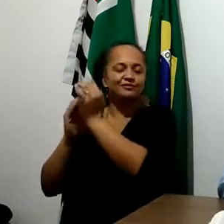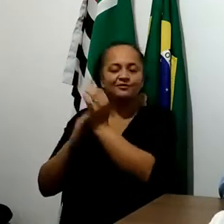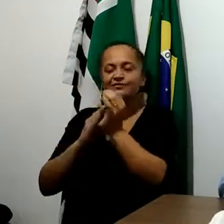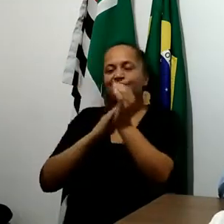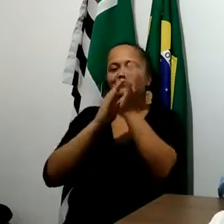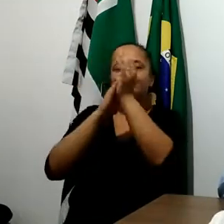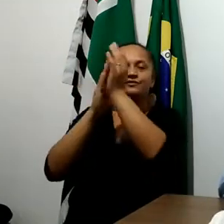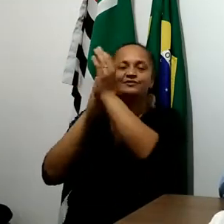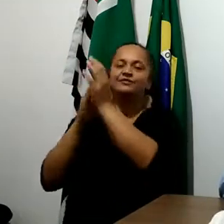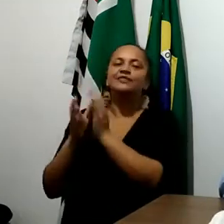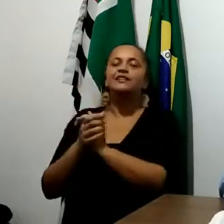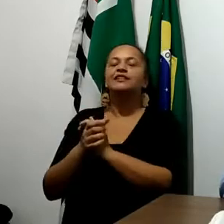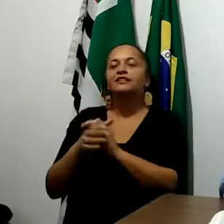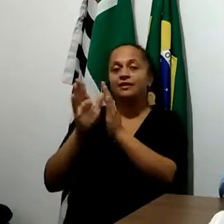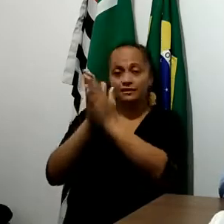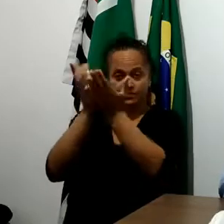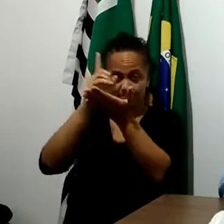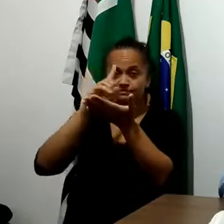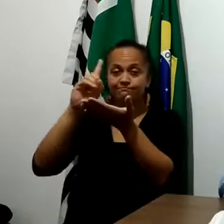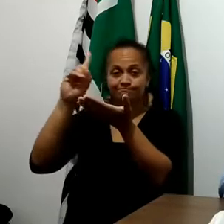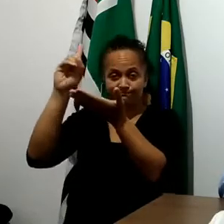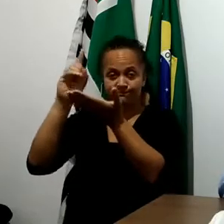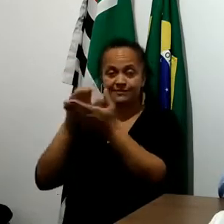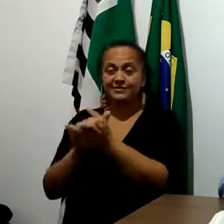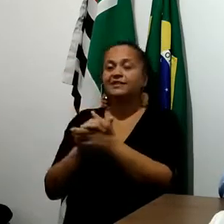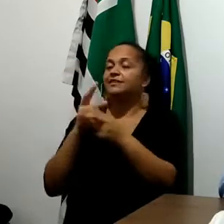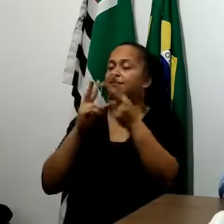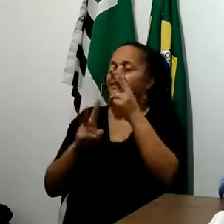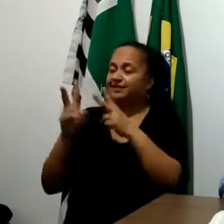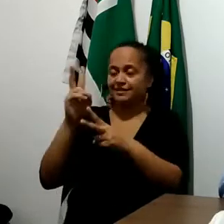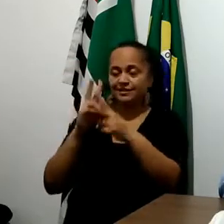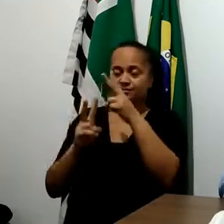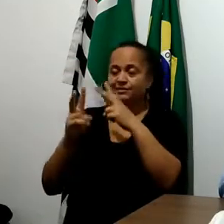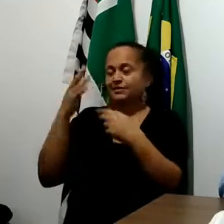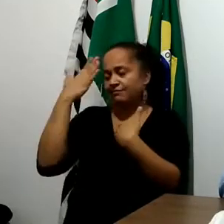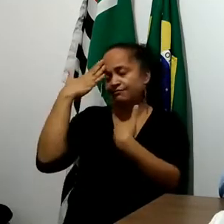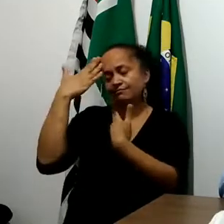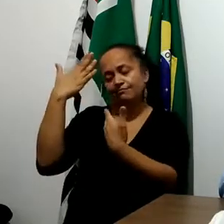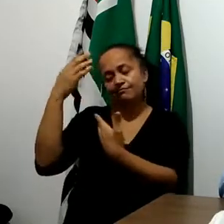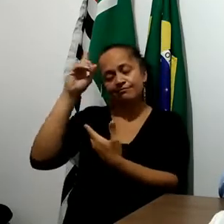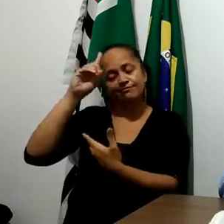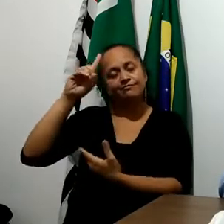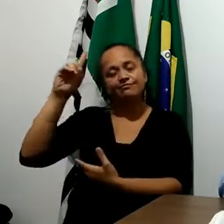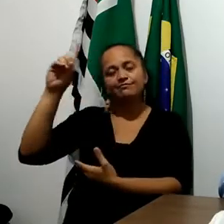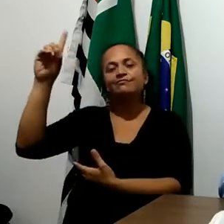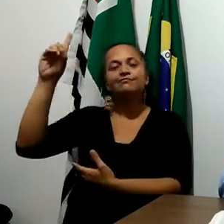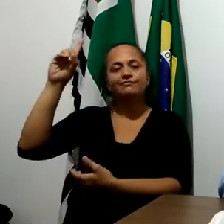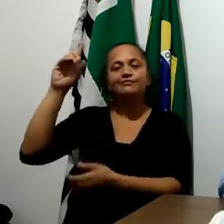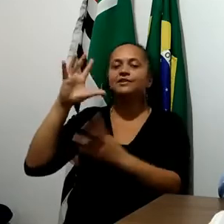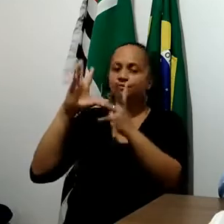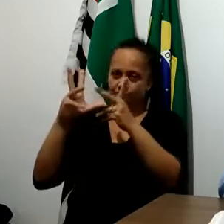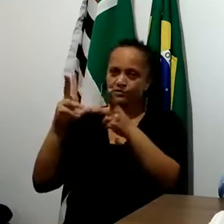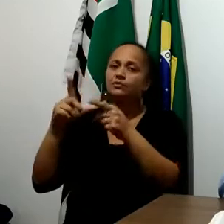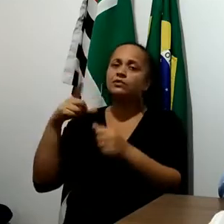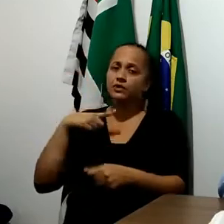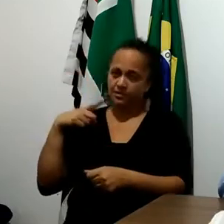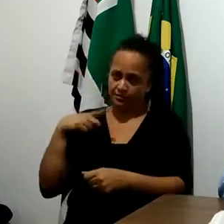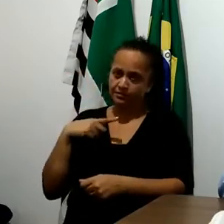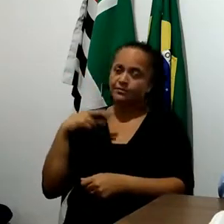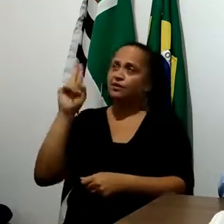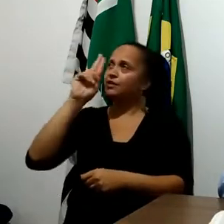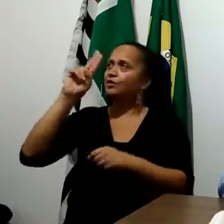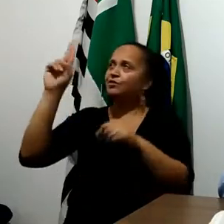hinos e cânticos espirituais, e dando sempre graças a Deus por tudo, em nome